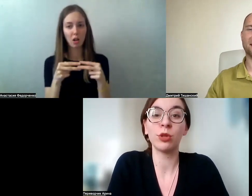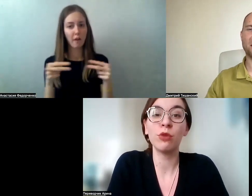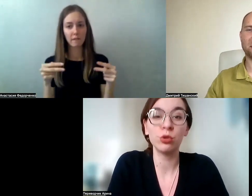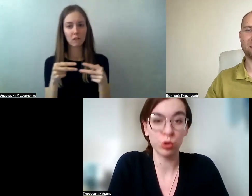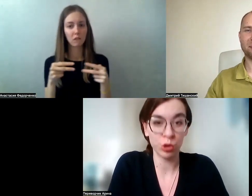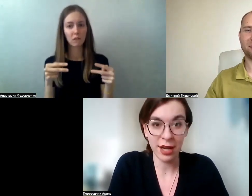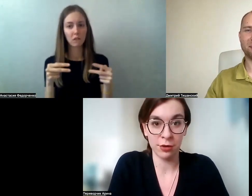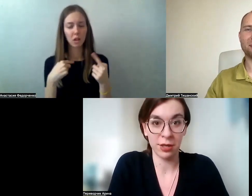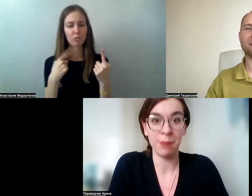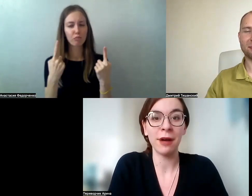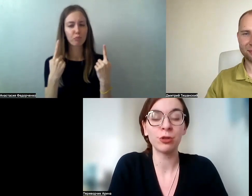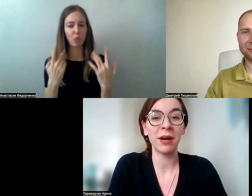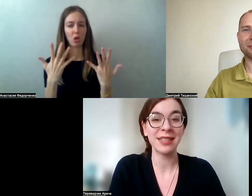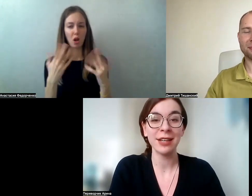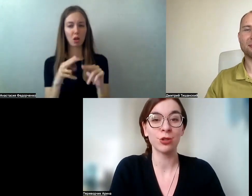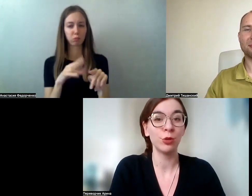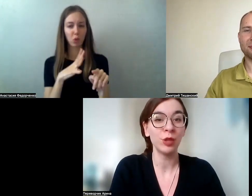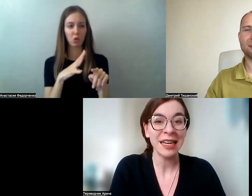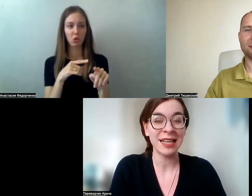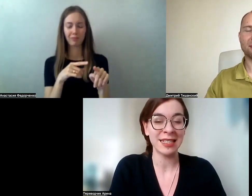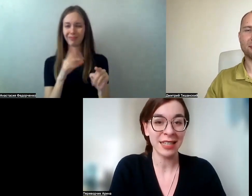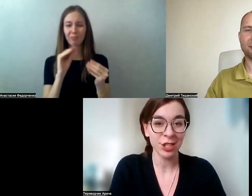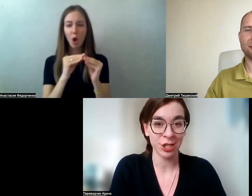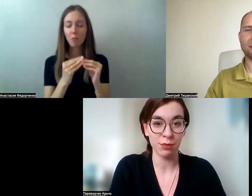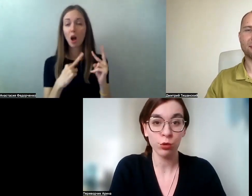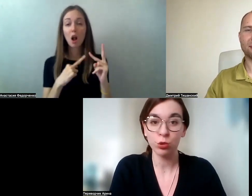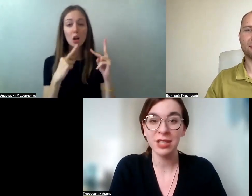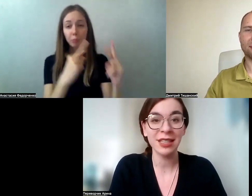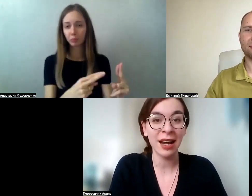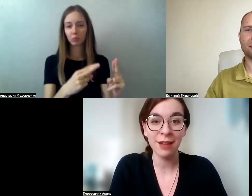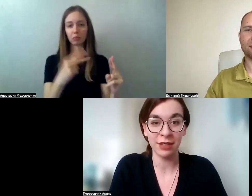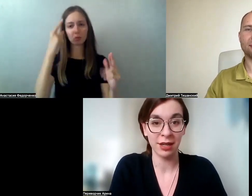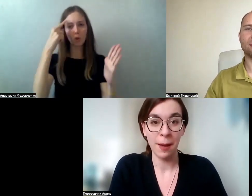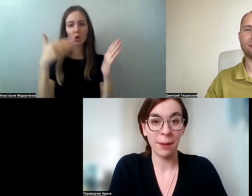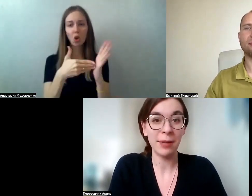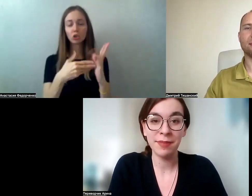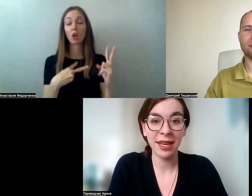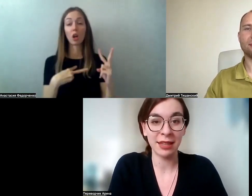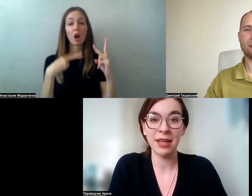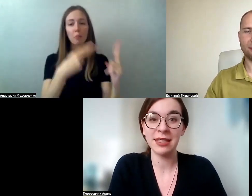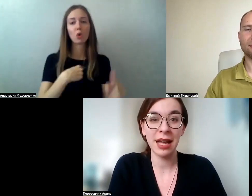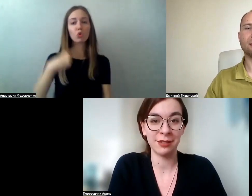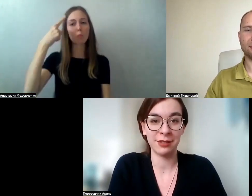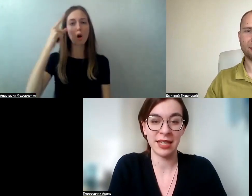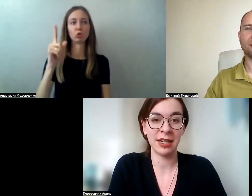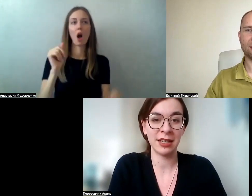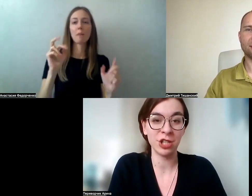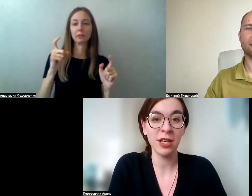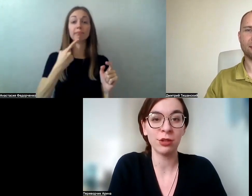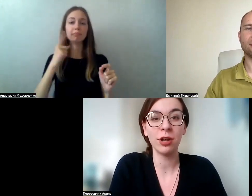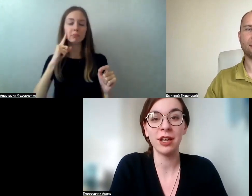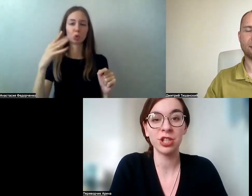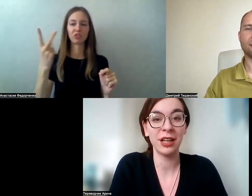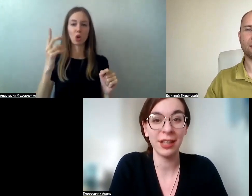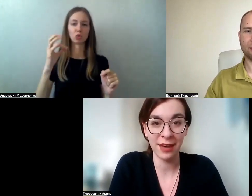в какую-то новую индустрию и по факту показать, что глухие и слышащие могут учиться на равных. Проблем нет, мы одинаковые, все